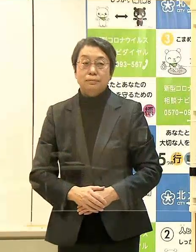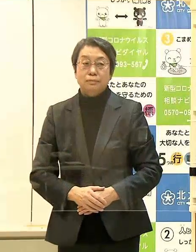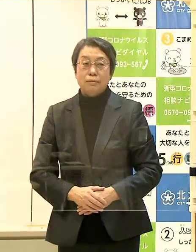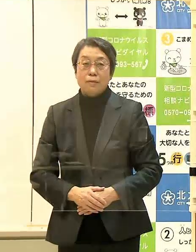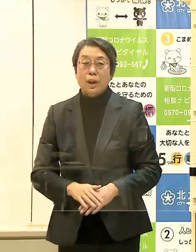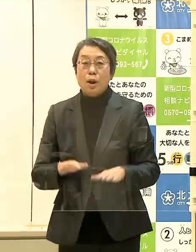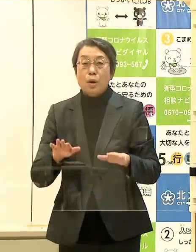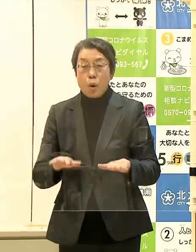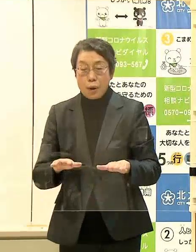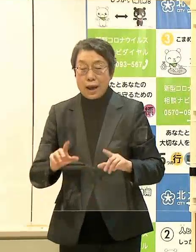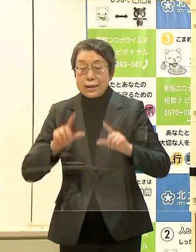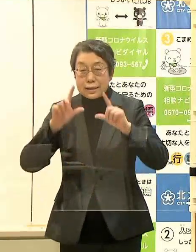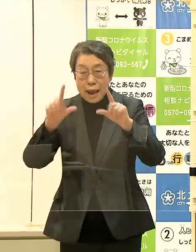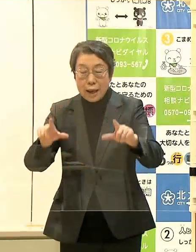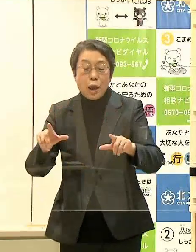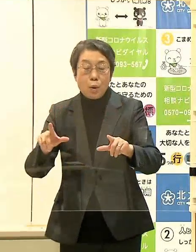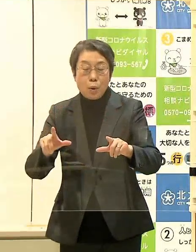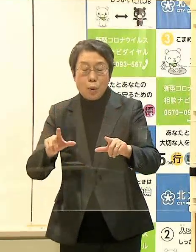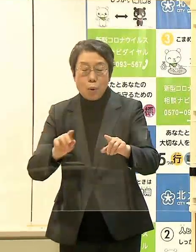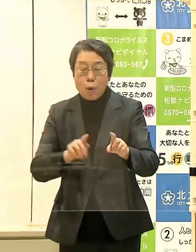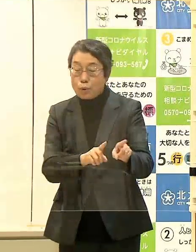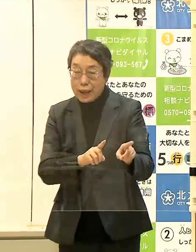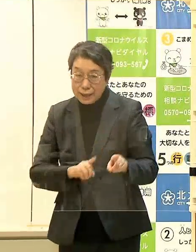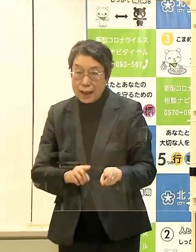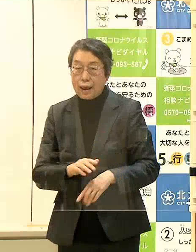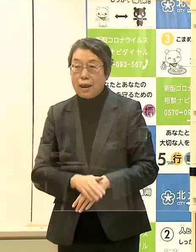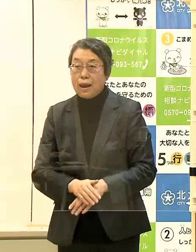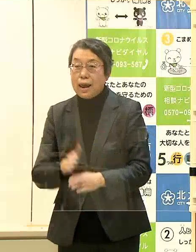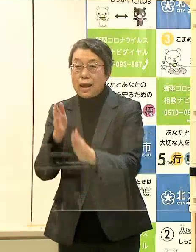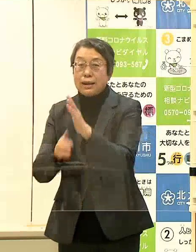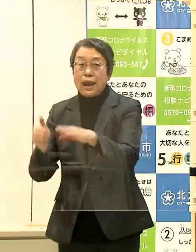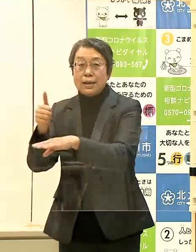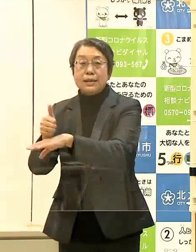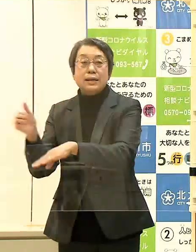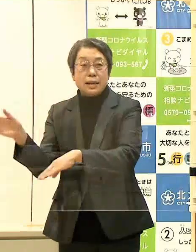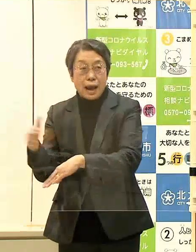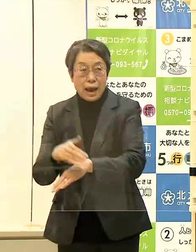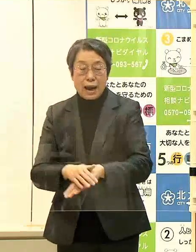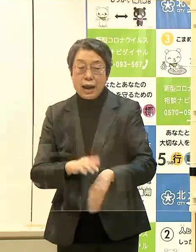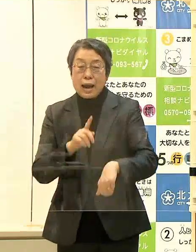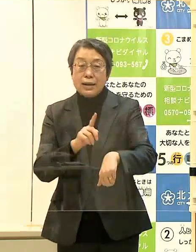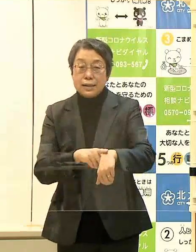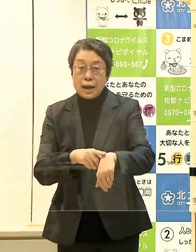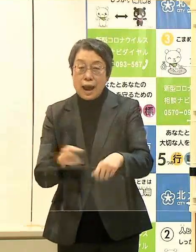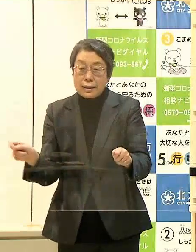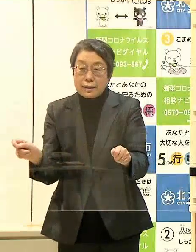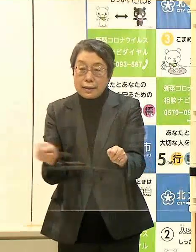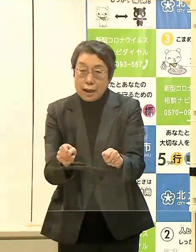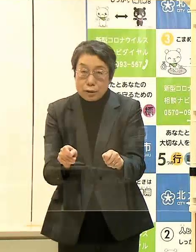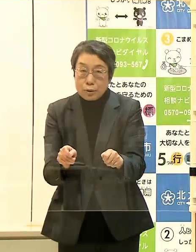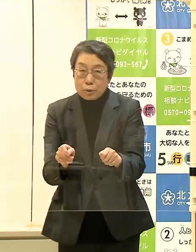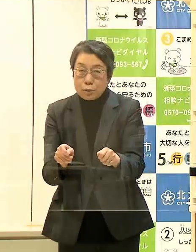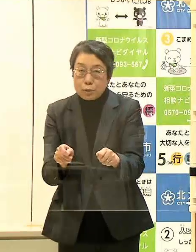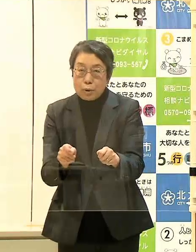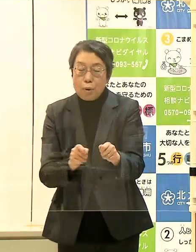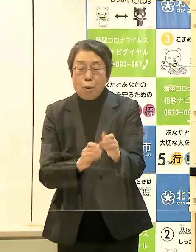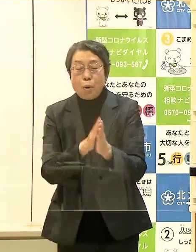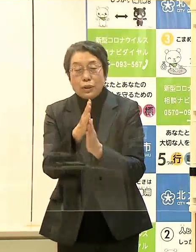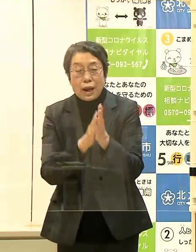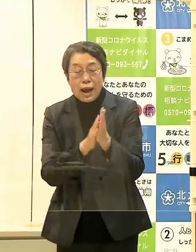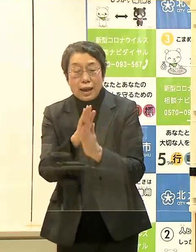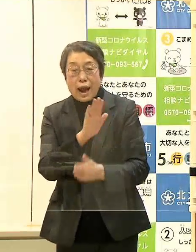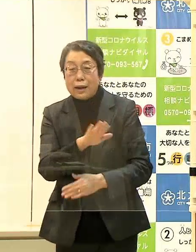今回の宣言を受けまして県知事から事業者に時間短縮の要請が行われることになりますが